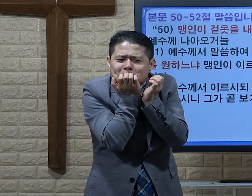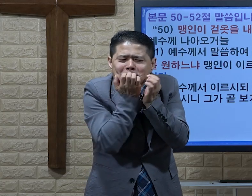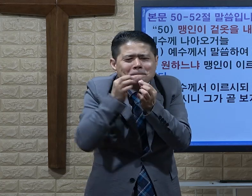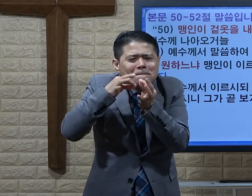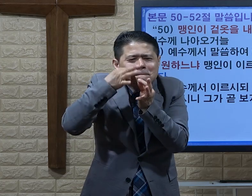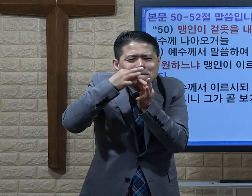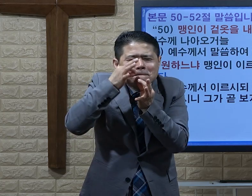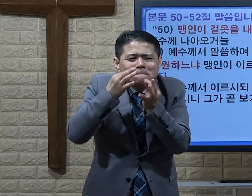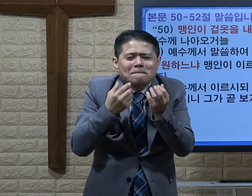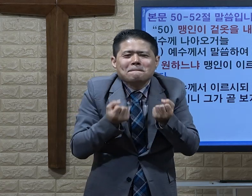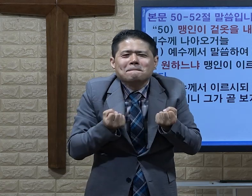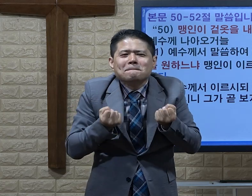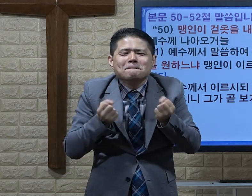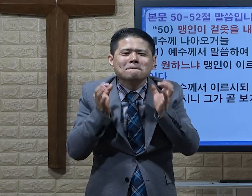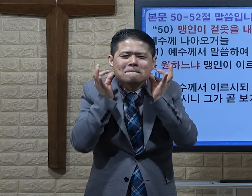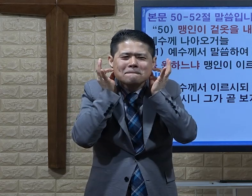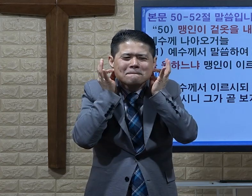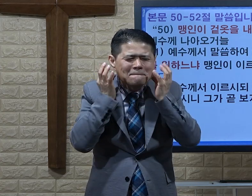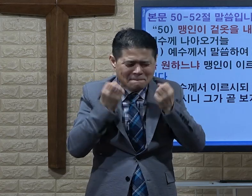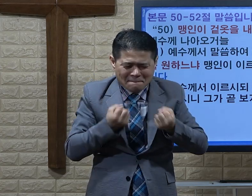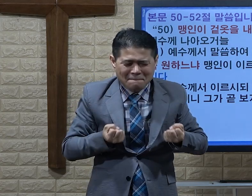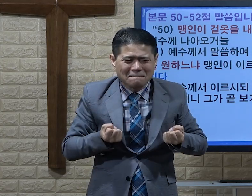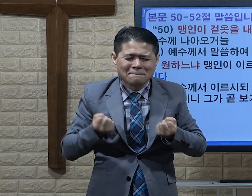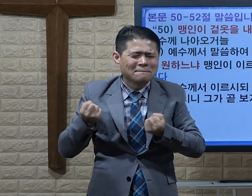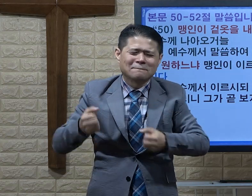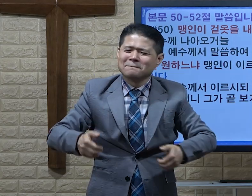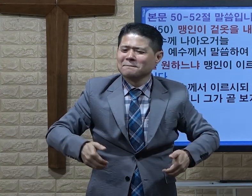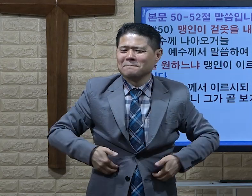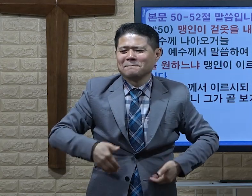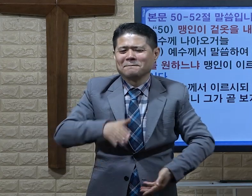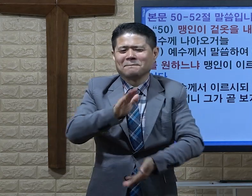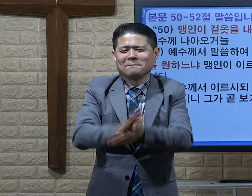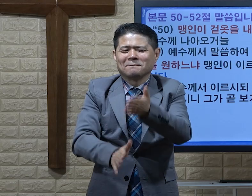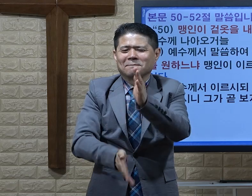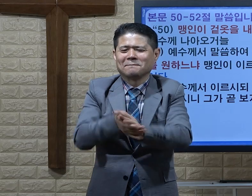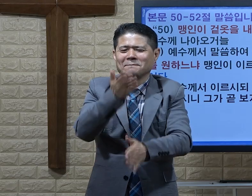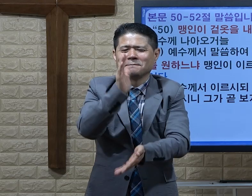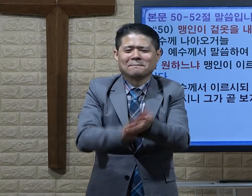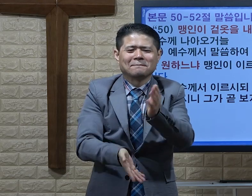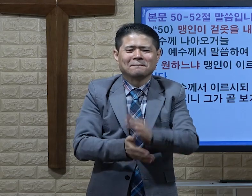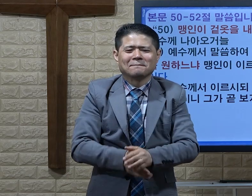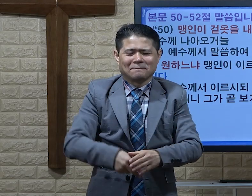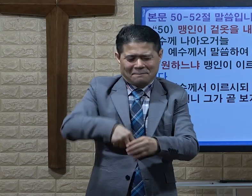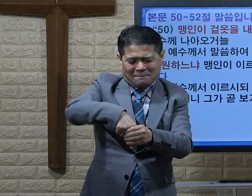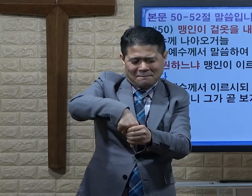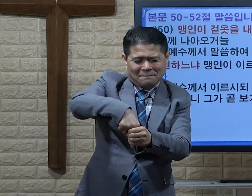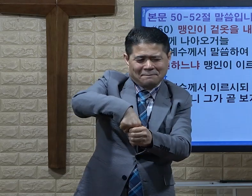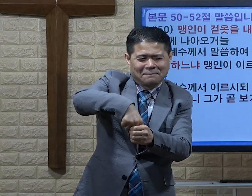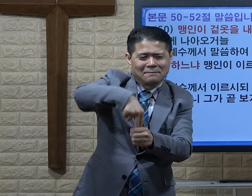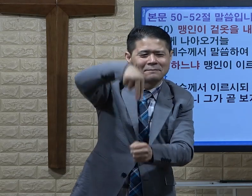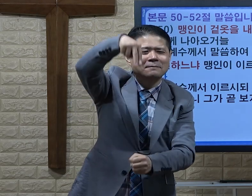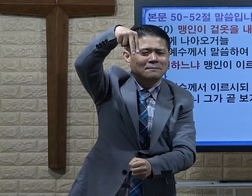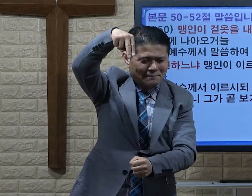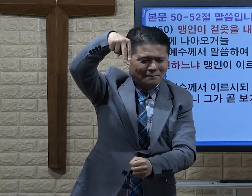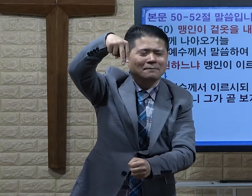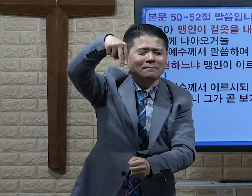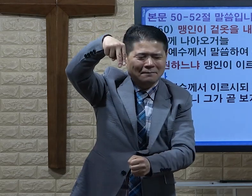일이 있더라도 입을 꿰매서라도 모든 것을 버리지 않아야겠다라고 하는데, 우리가